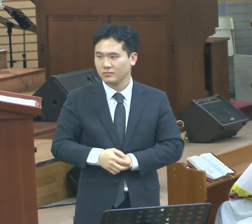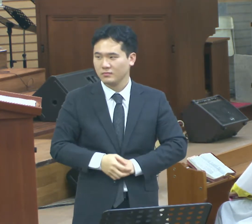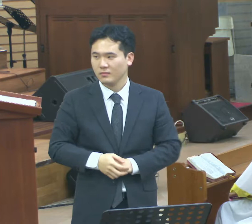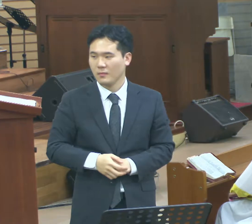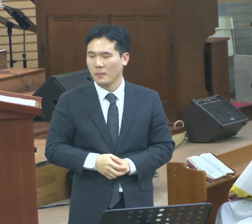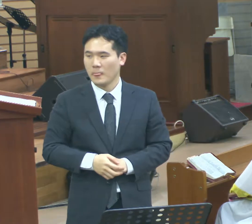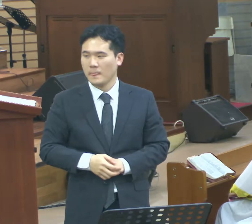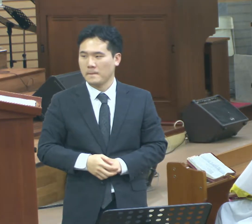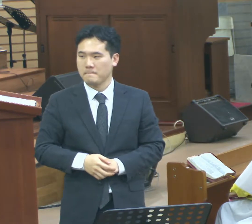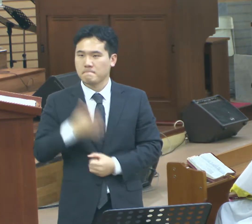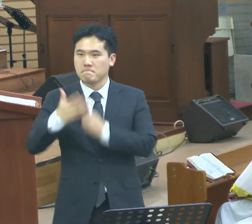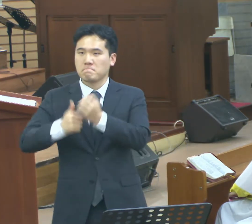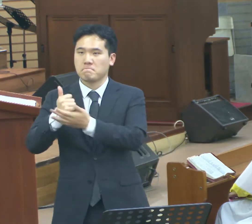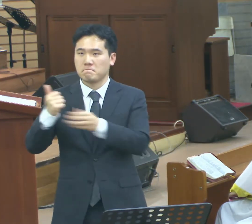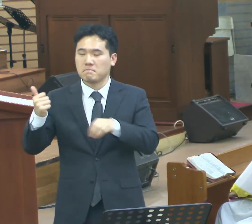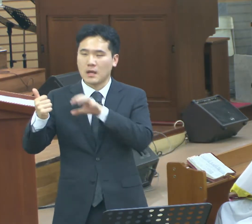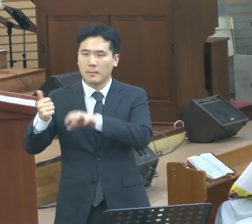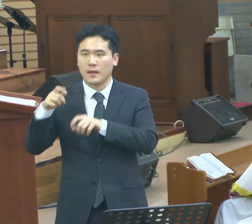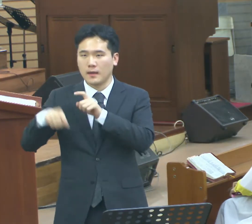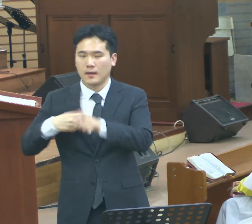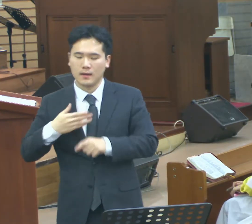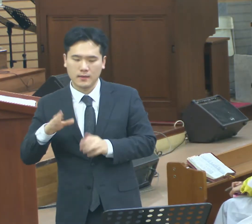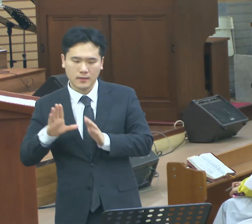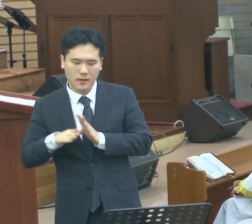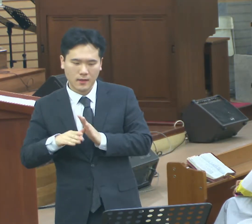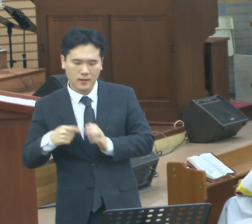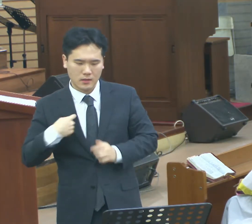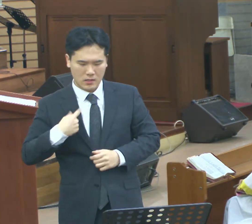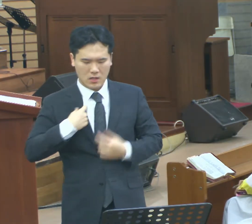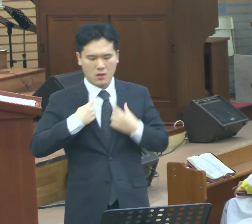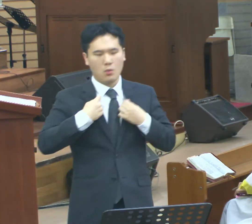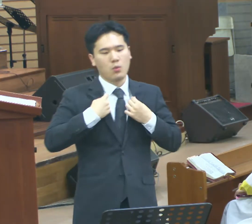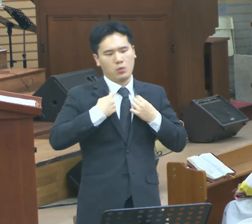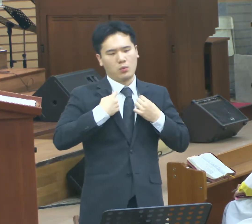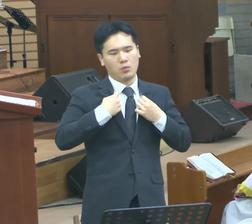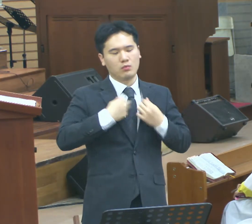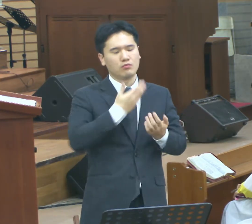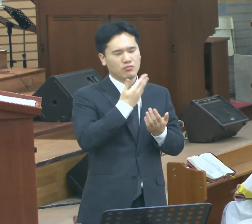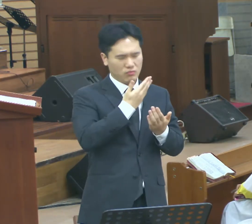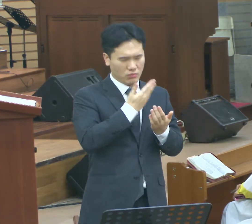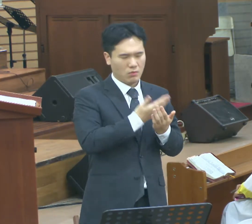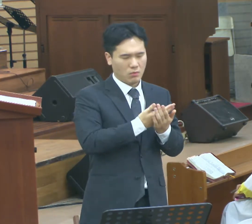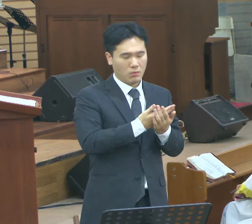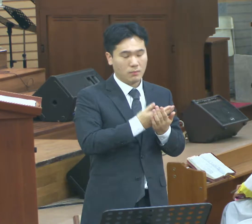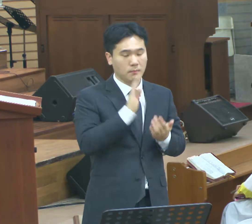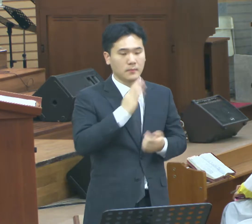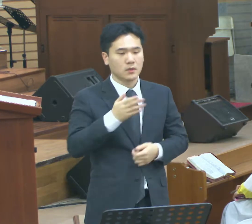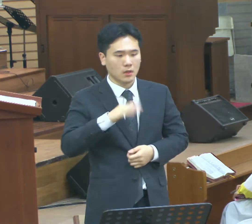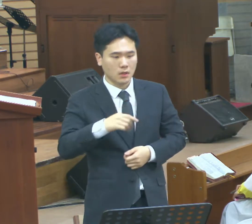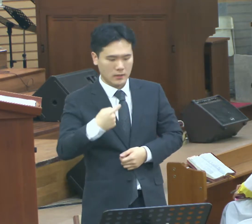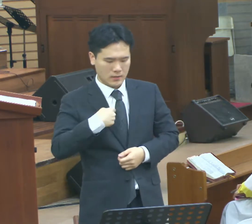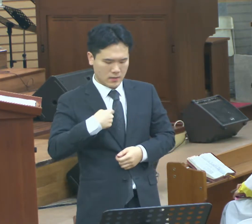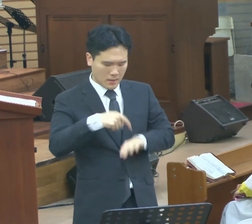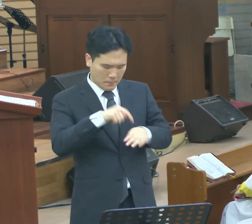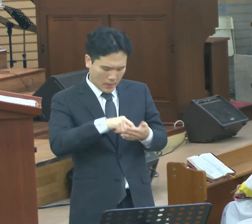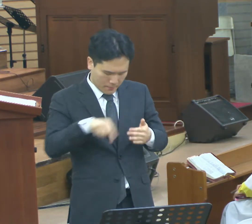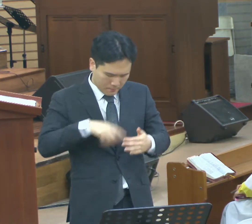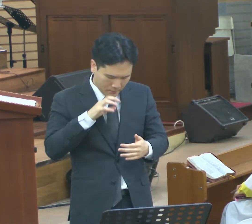옷이에요. 하나님 앞에 나갈 때 이 옷도 중요한데 이 내면이 예수를